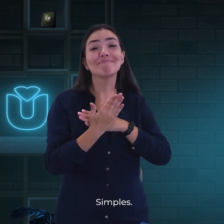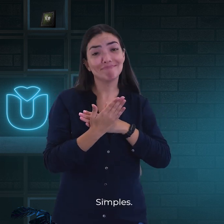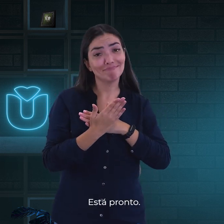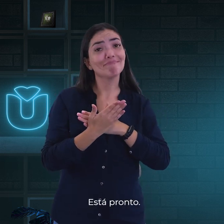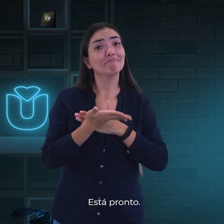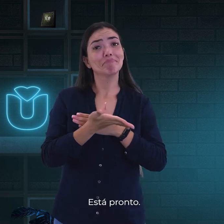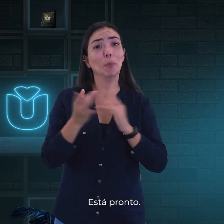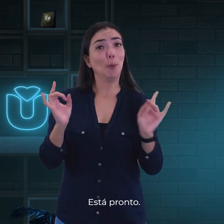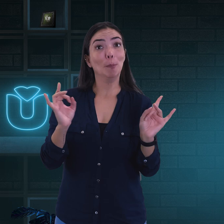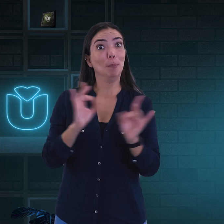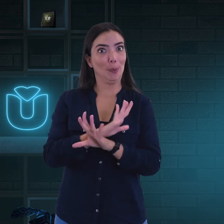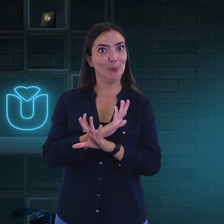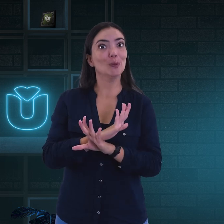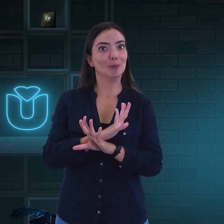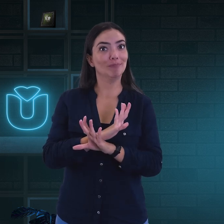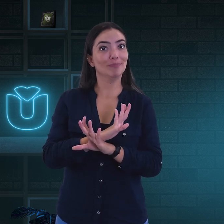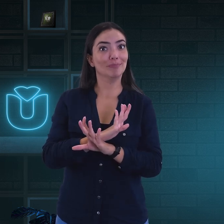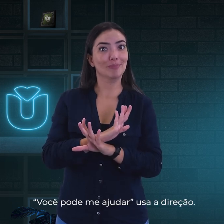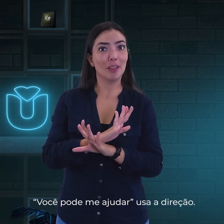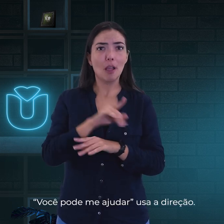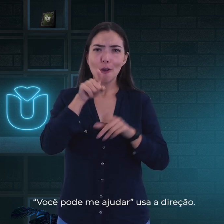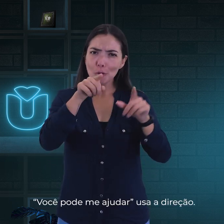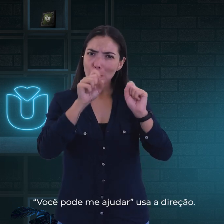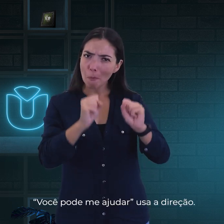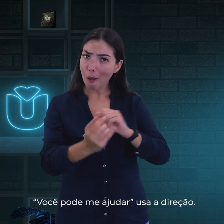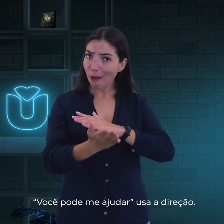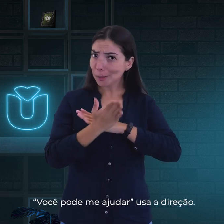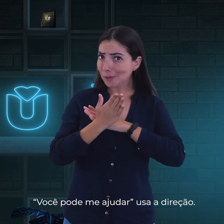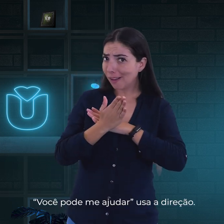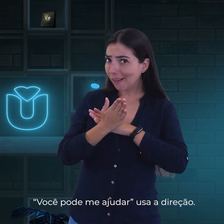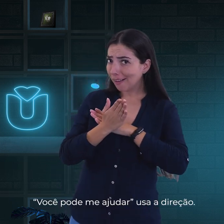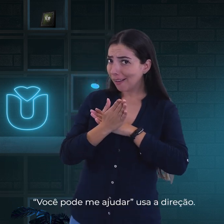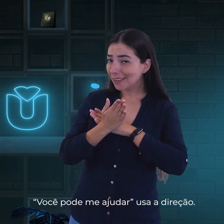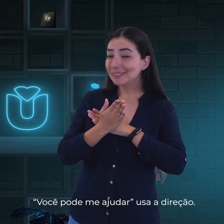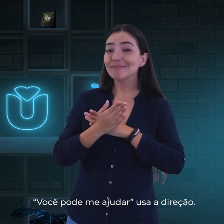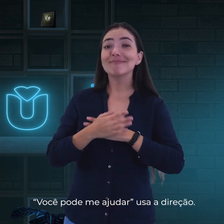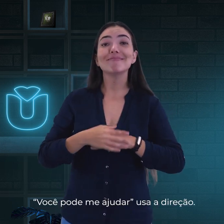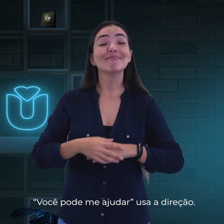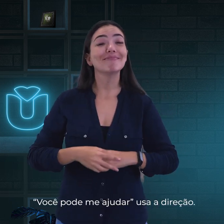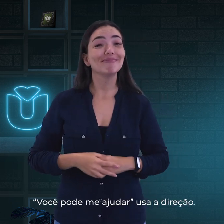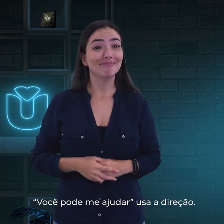Simples, está pronto. Você pode me ajudar? Usa a direção.